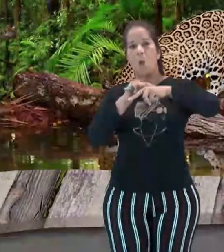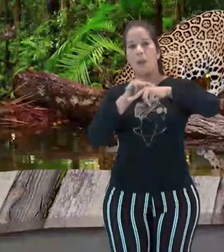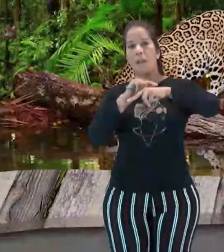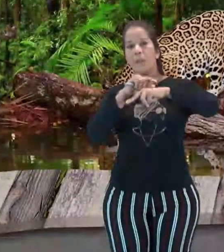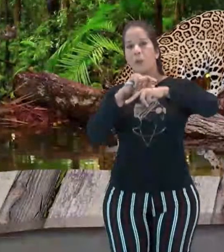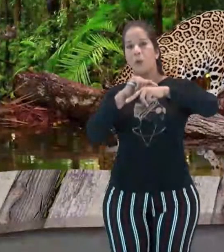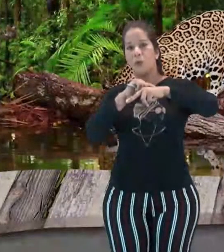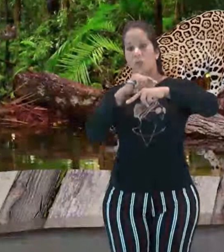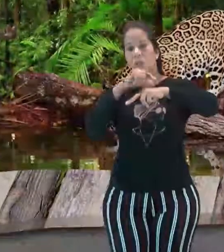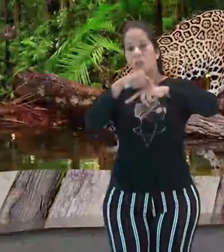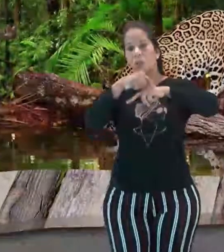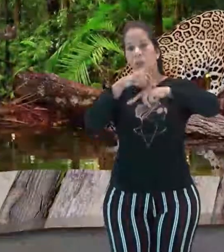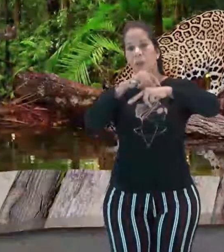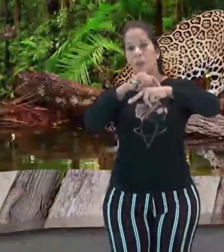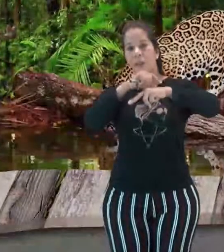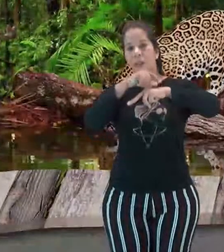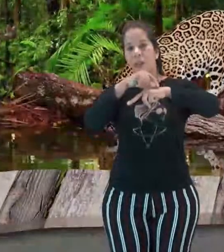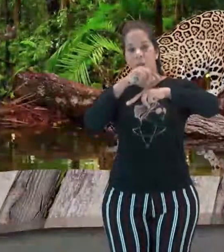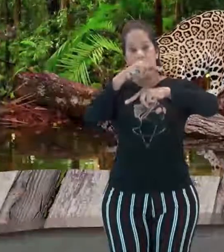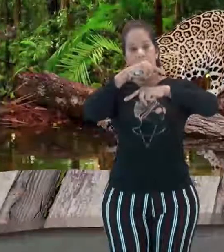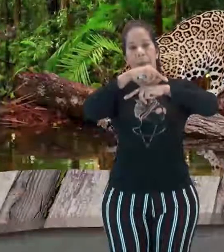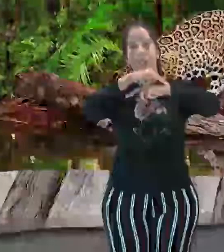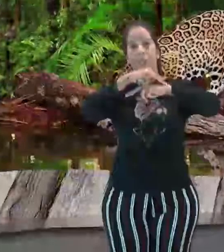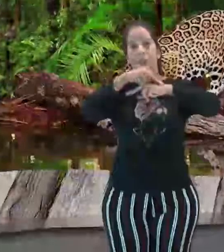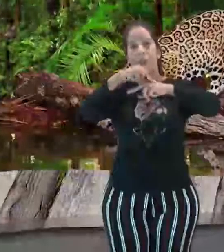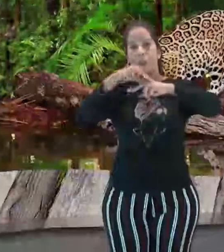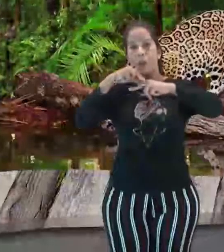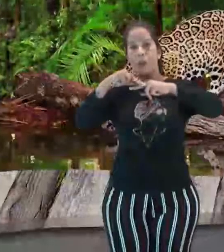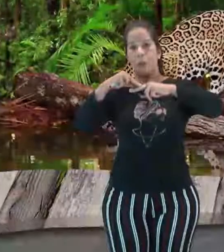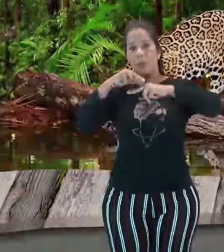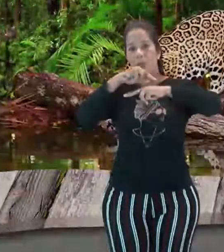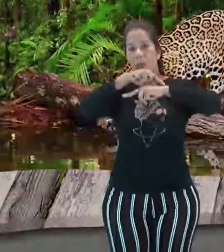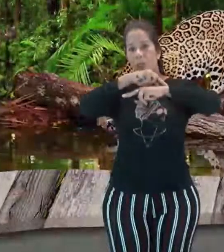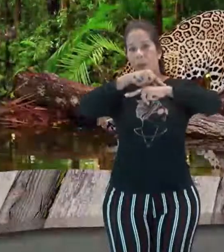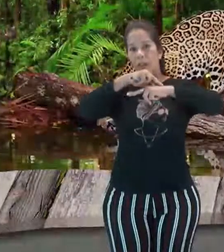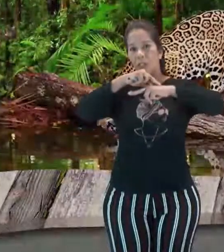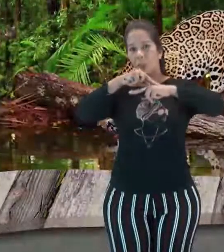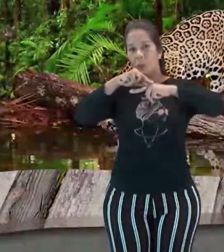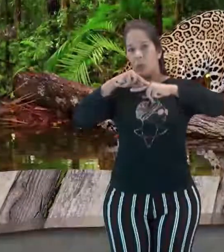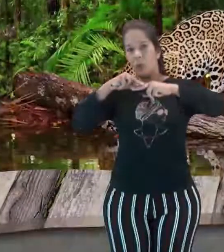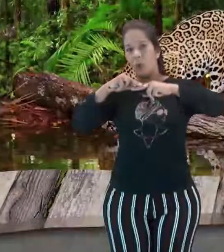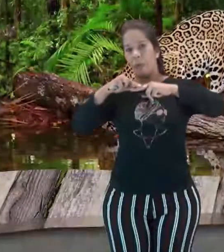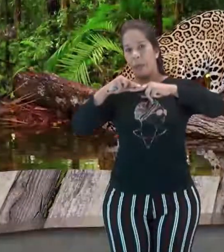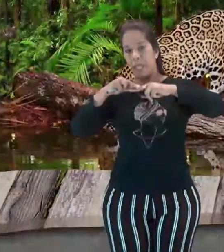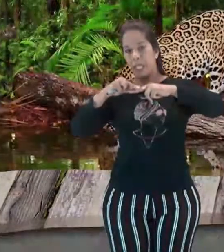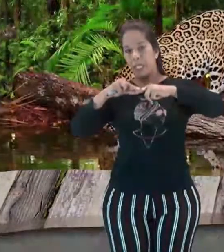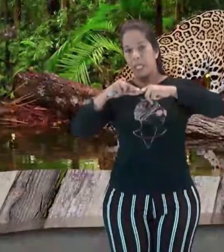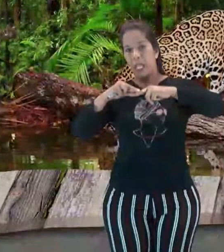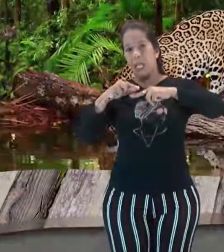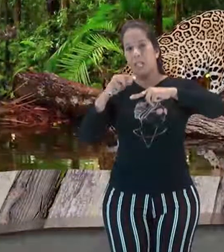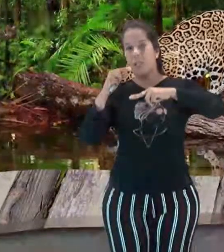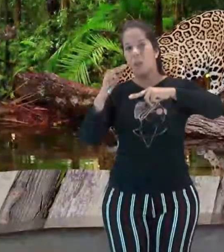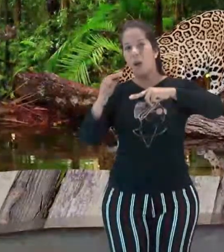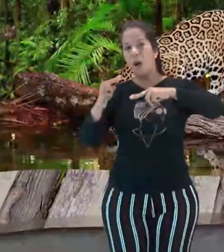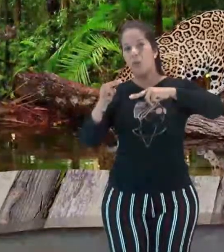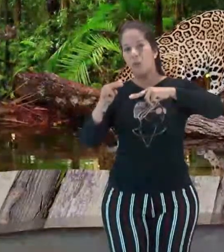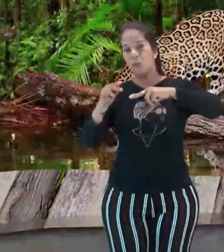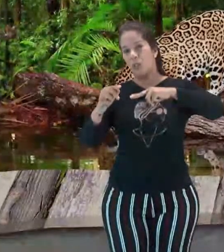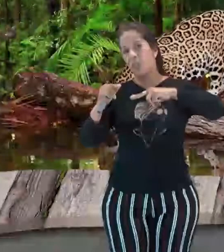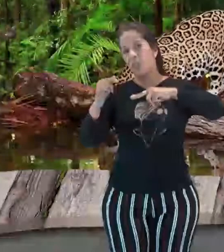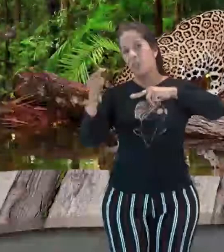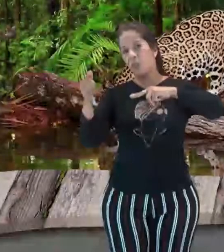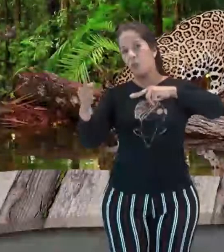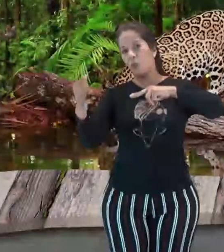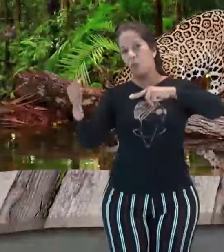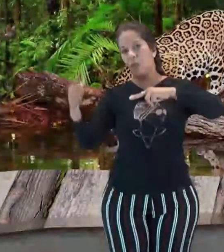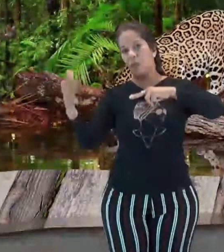o corpo cavernoso, que são dois corpos cavernosos na parte dorsal do pênis, ou seja, na parte superior do pênis, que são órgãos